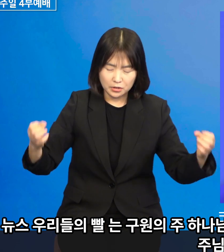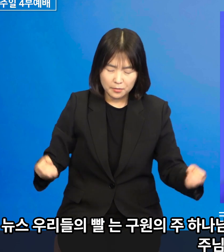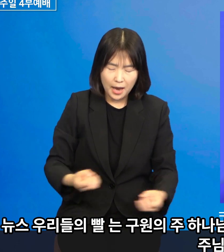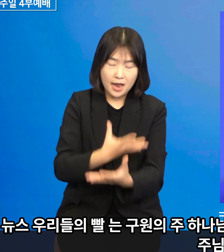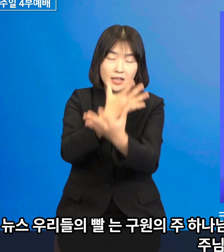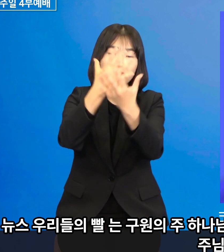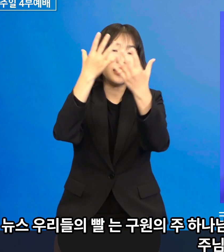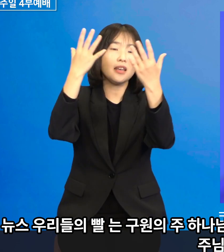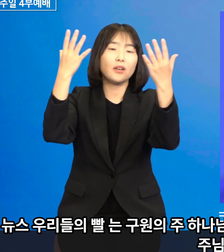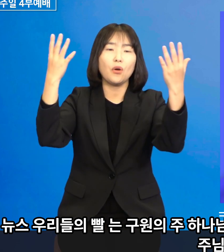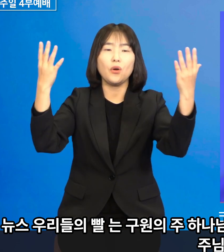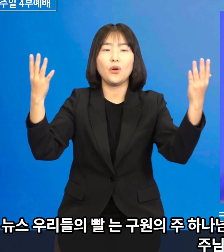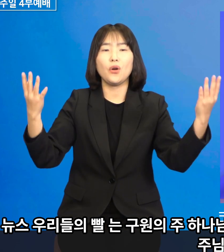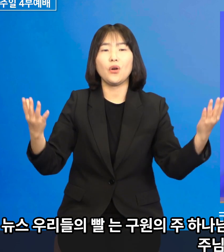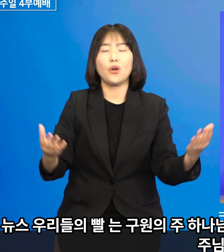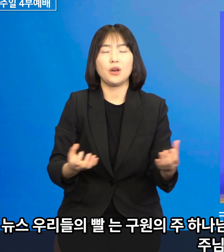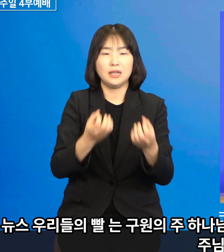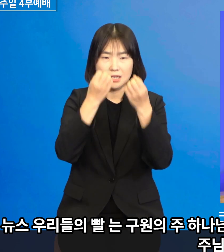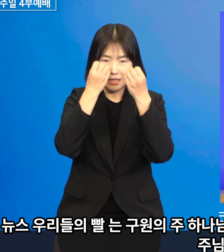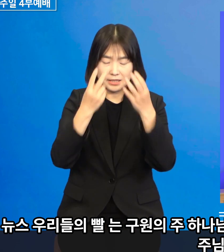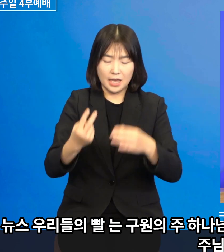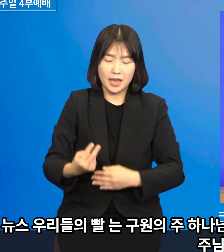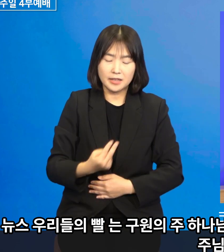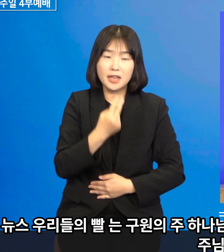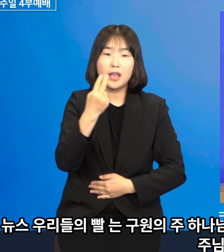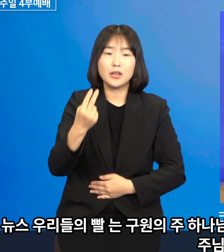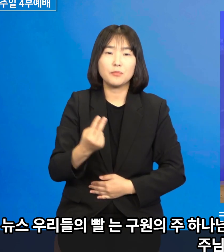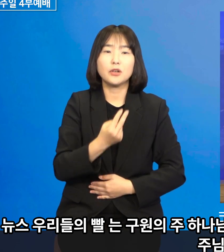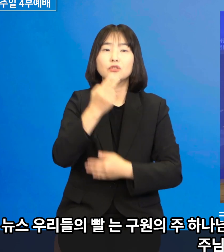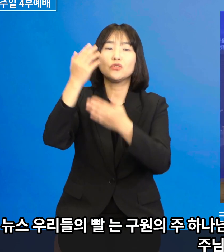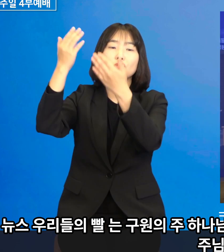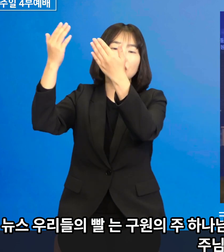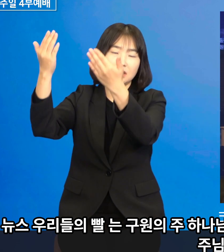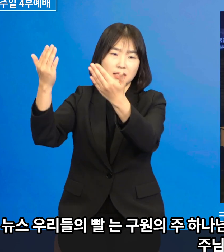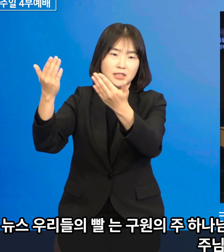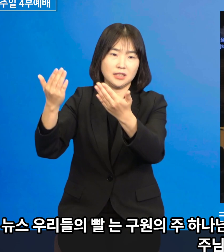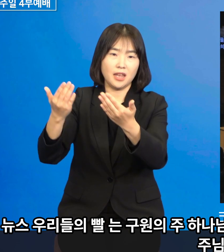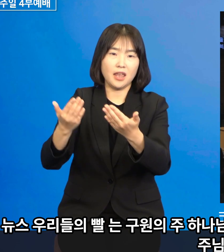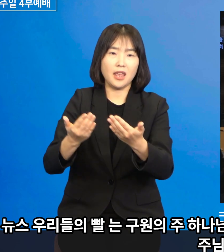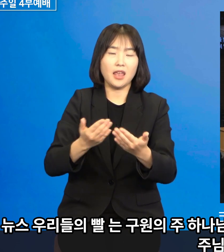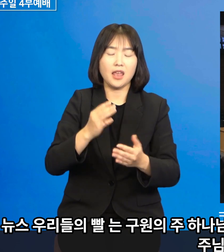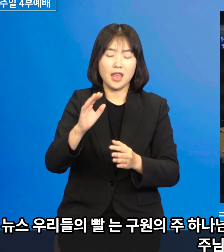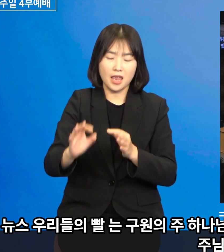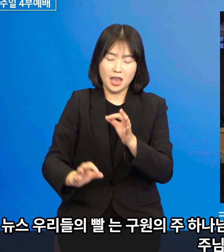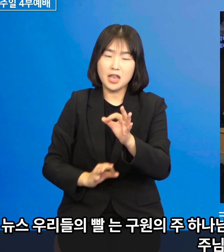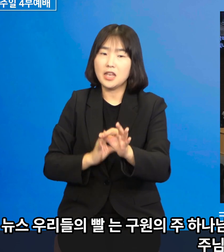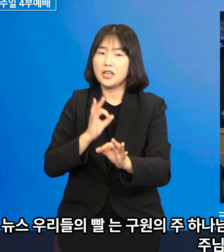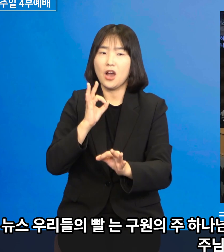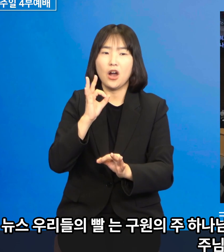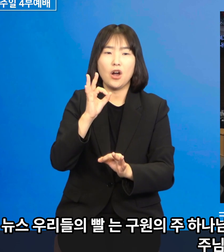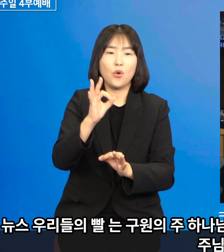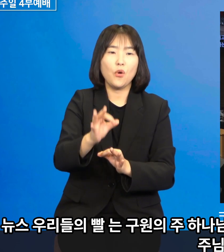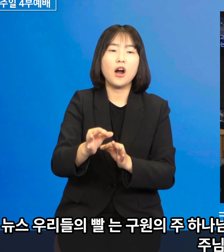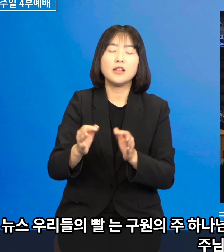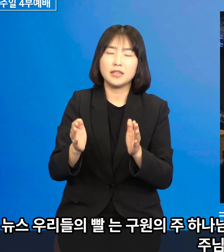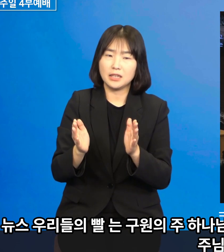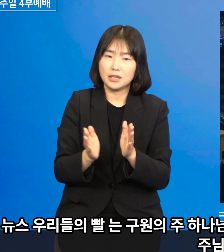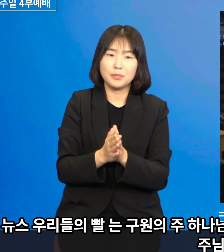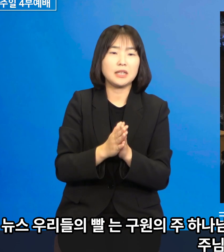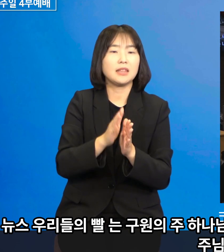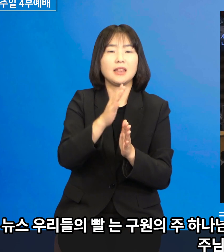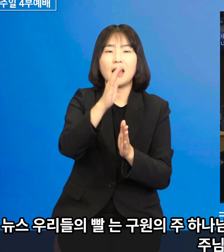어둠을 밝히고 새 생명 주시네. 영원히 빛나는 나의 예수님